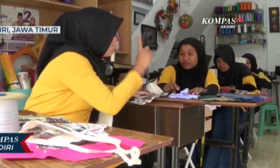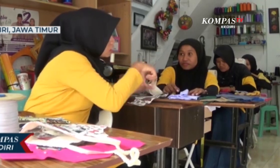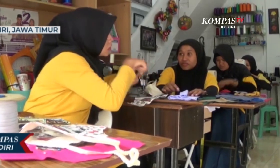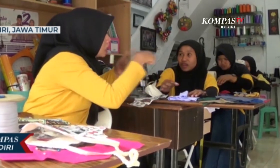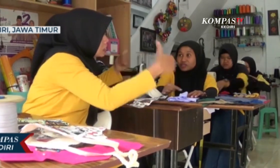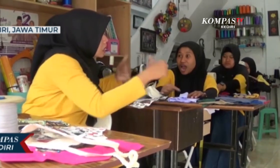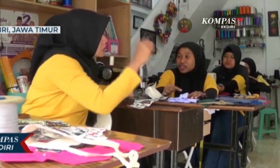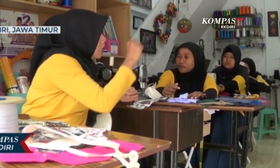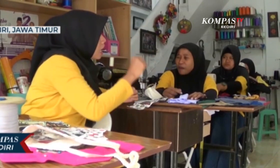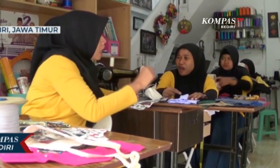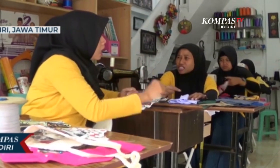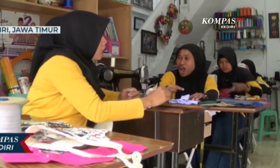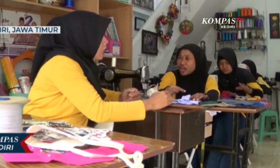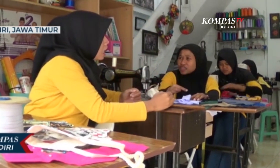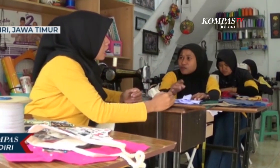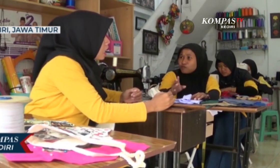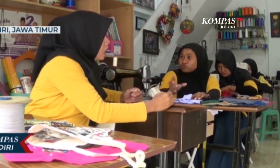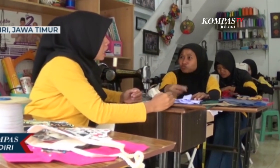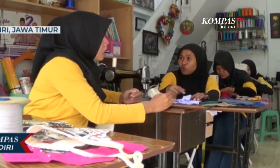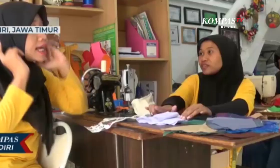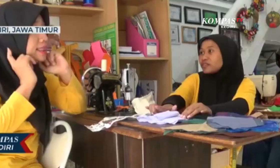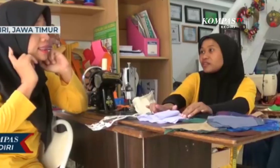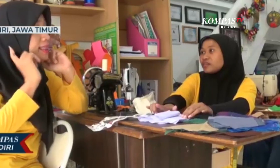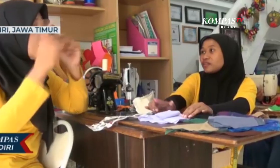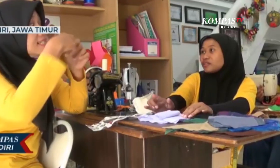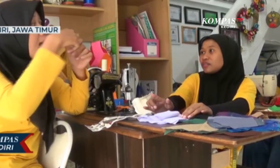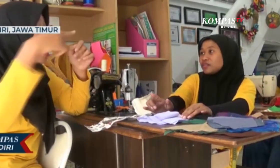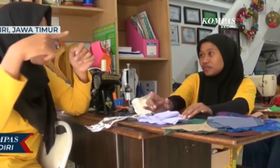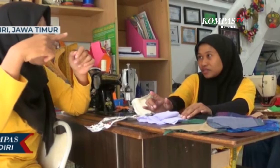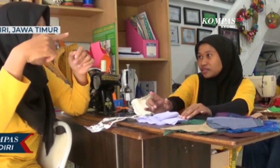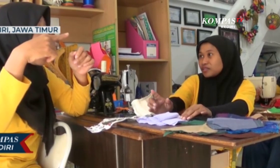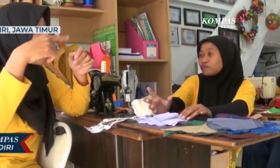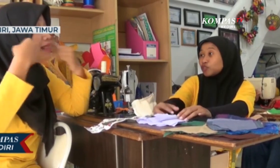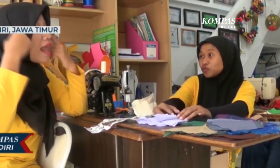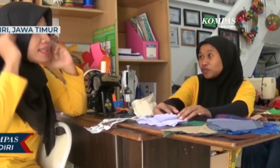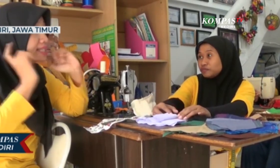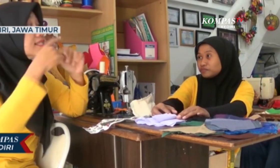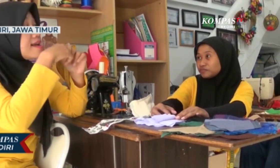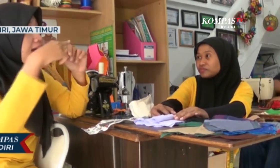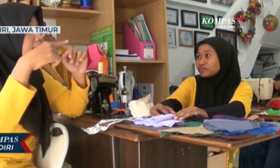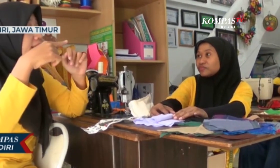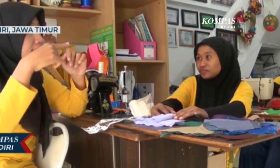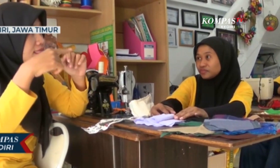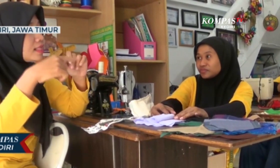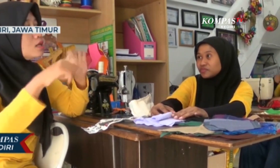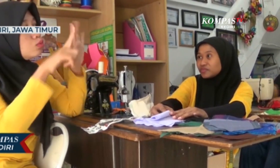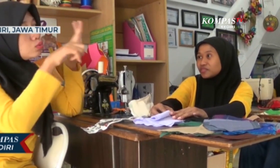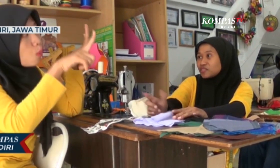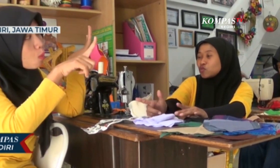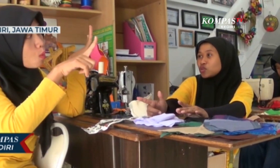Hai dan yang lebih mulia lagi dirinya mendidik para tunarungu dan wicara di sekitar tempat tinggalnya untuk bekerja di lokasi usahanya